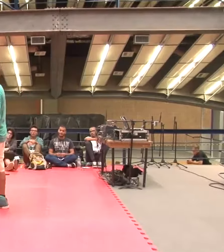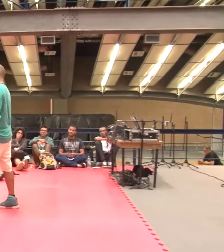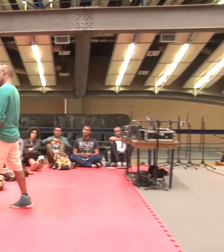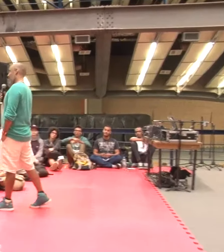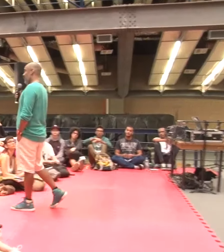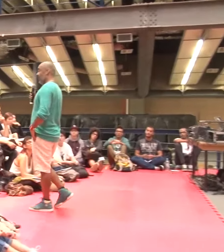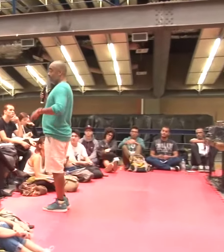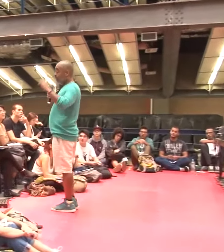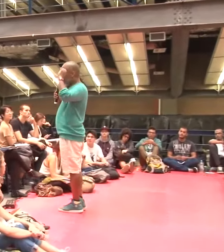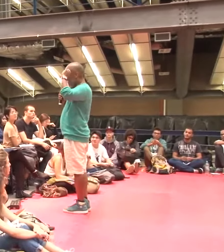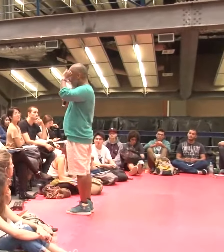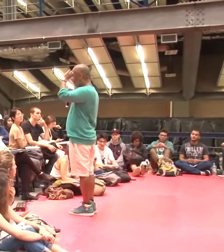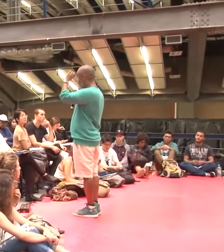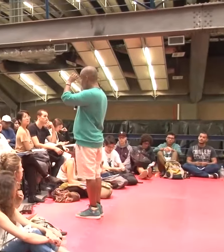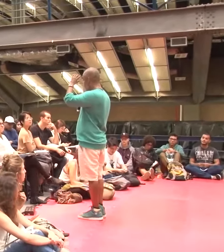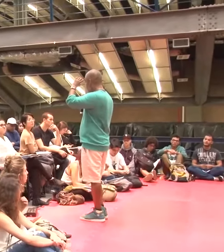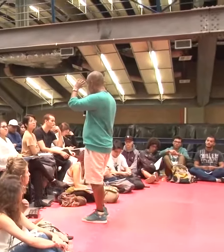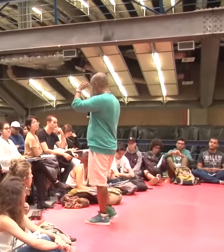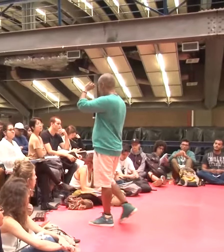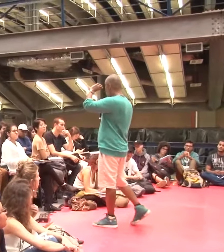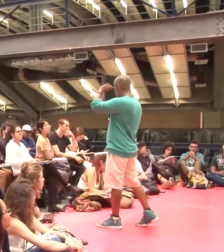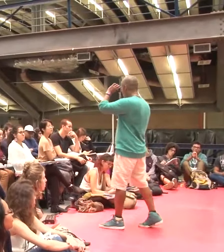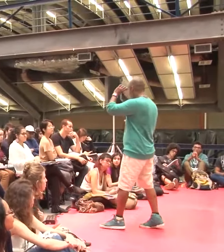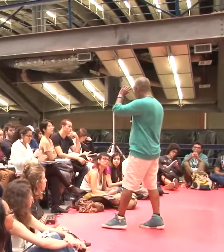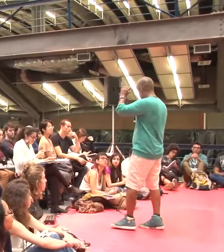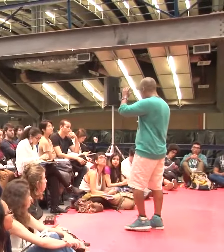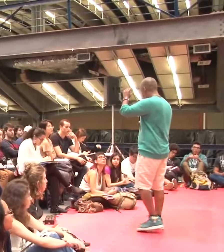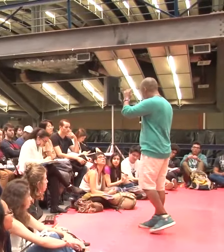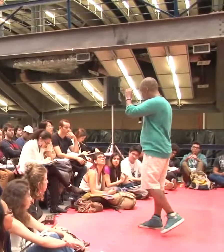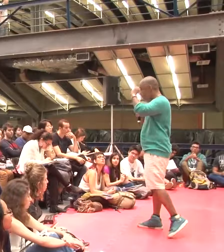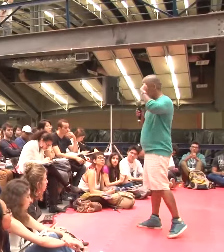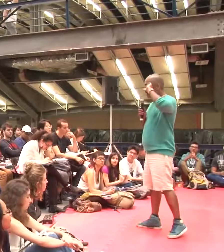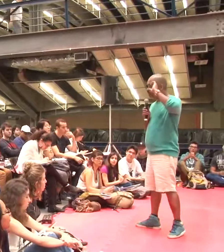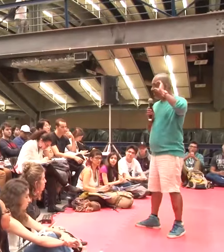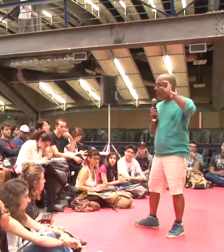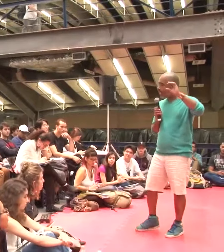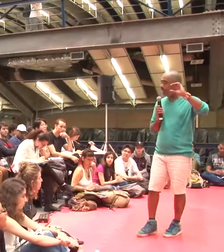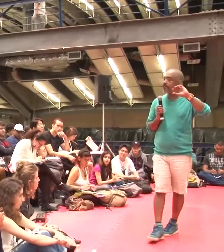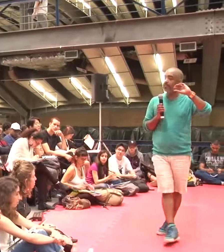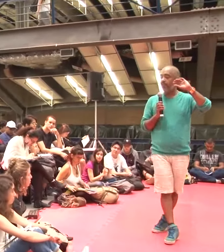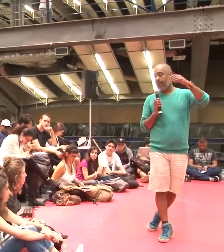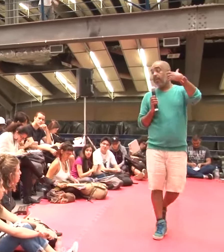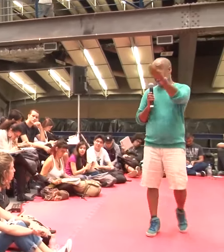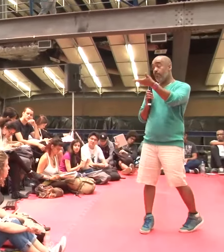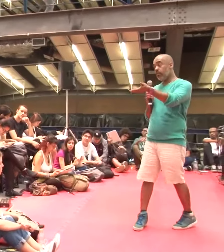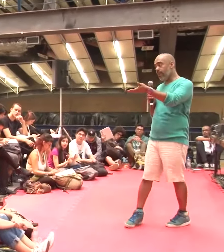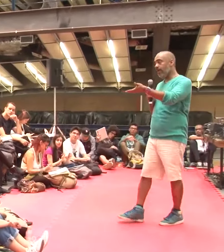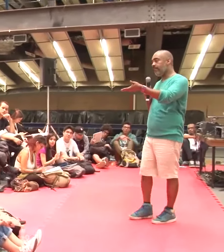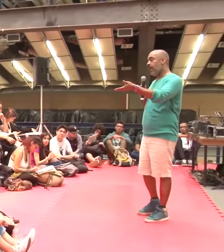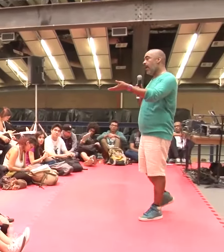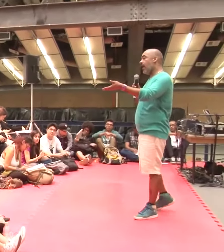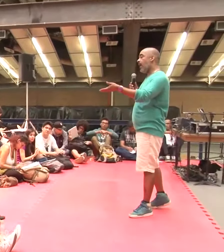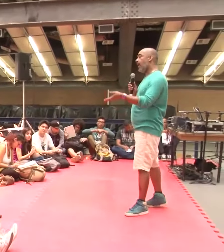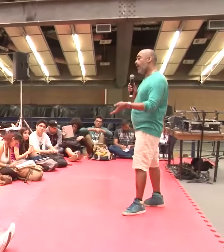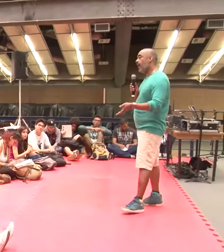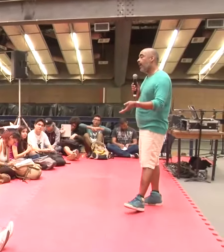Ou seja, né? O ideal eugênico, ou seja, de limpeza racial, que permanece e que é muito bem